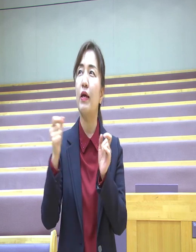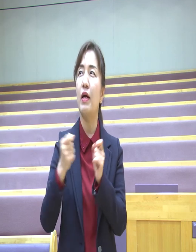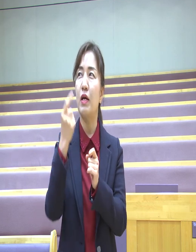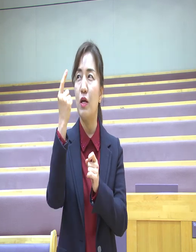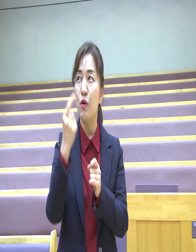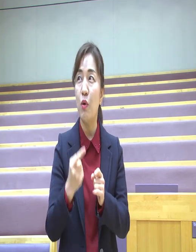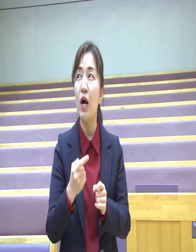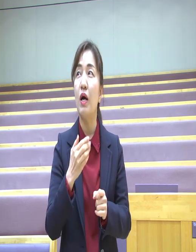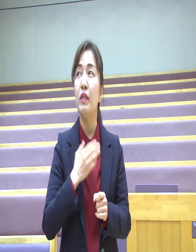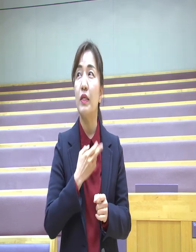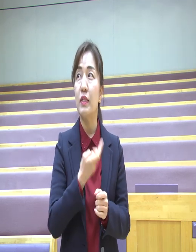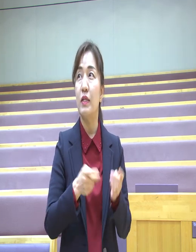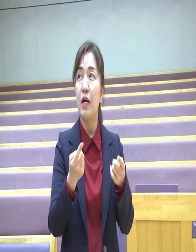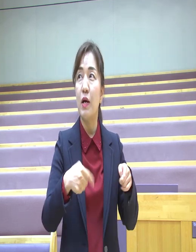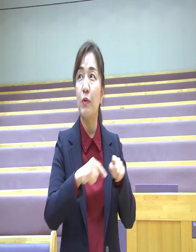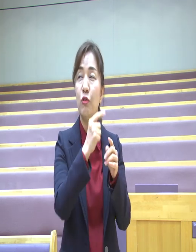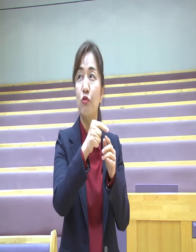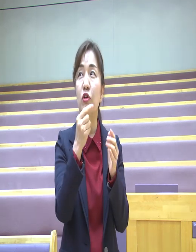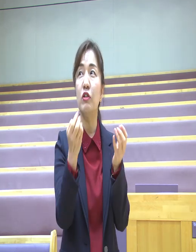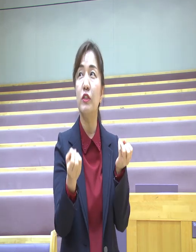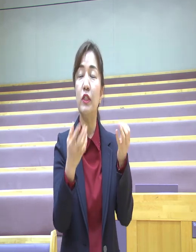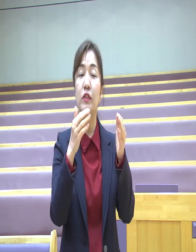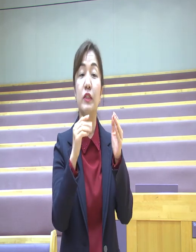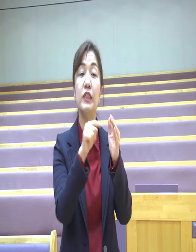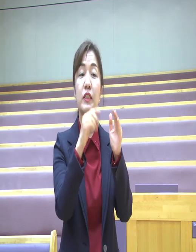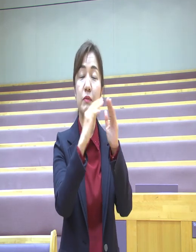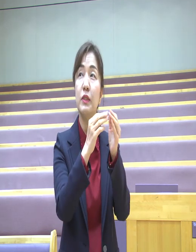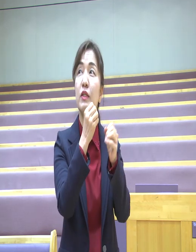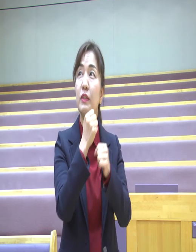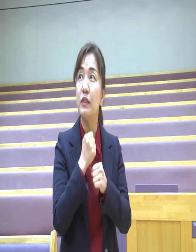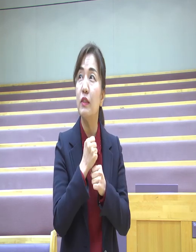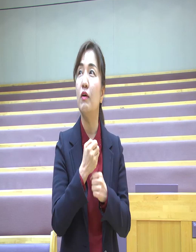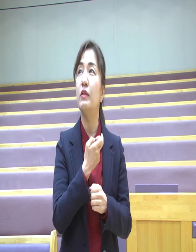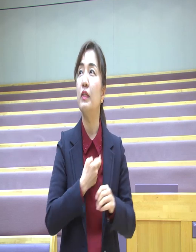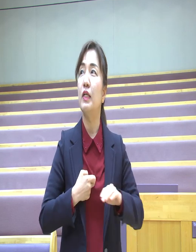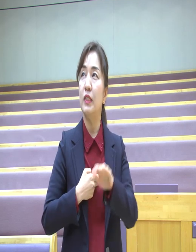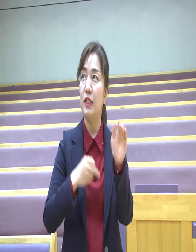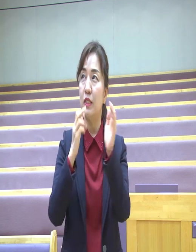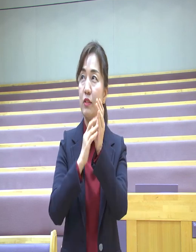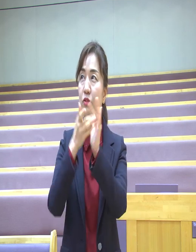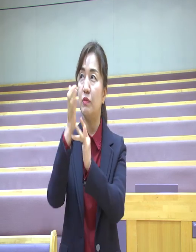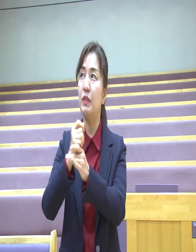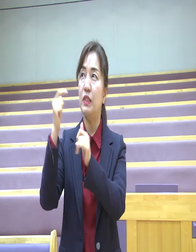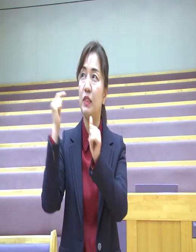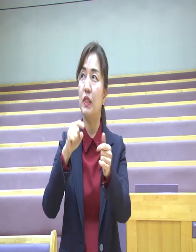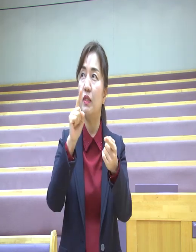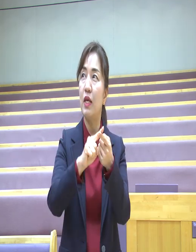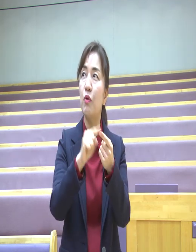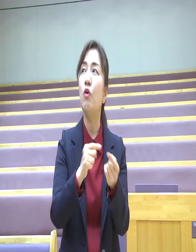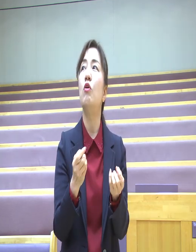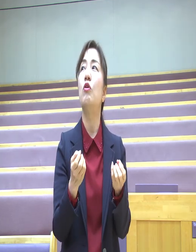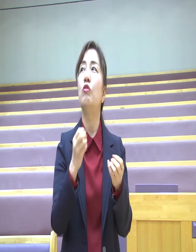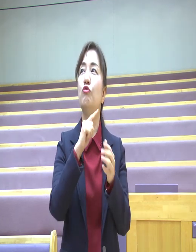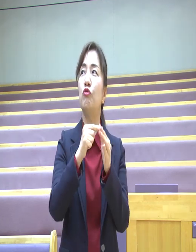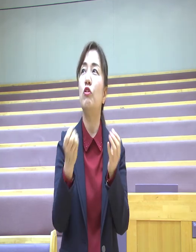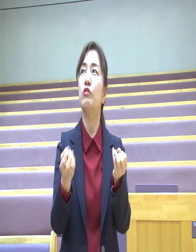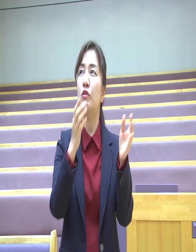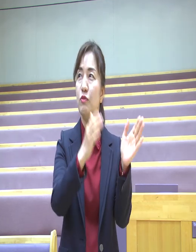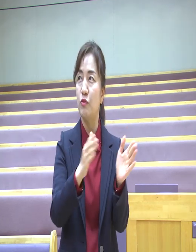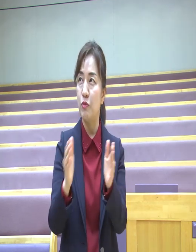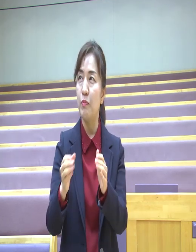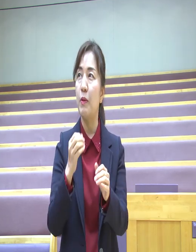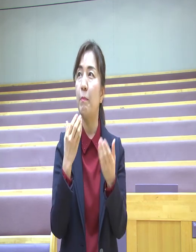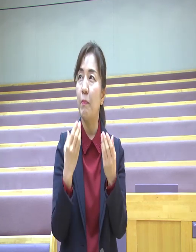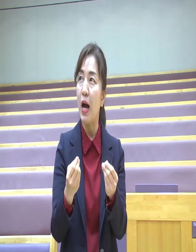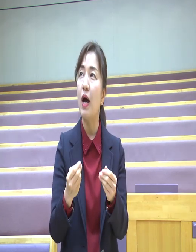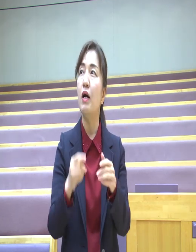함께 유월절을 내 집에서 지키겠다 하시더라 하라 하시니 제자들이 예수께서 시키신 대로 하여 유월절을 준비하였더라.